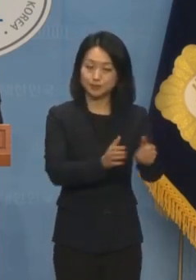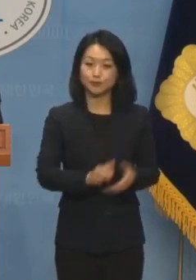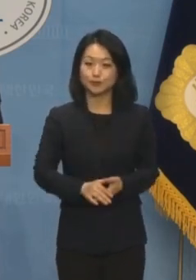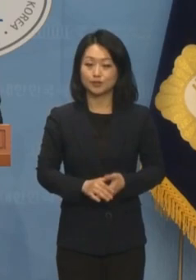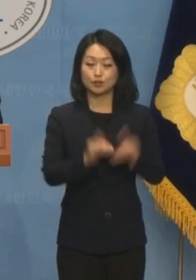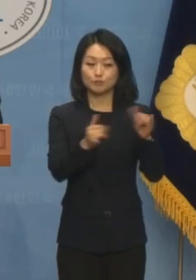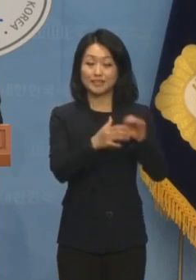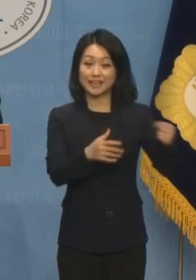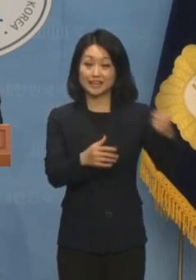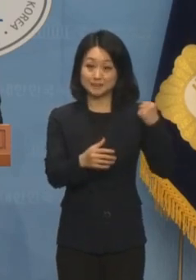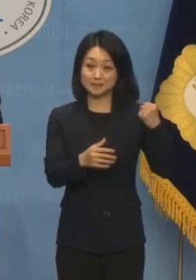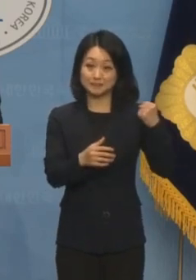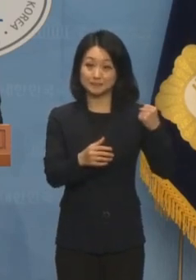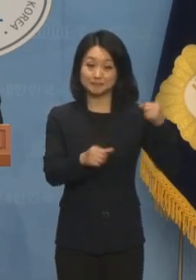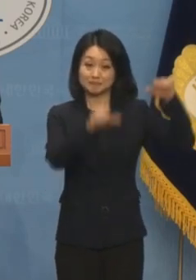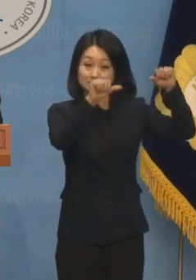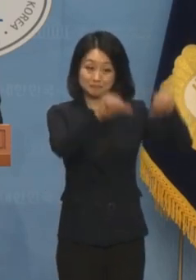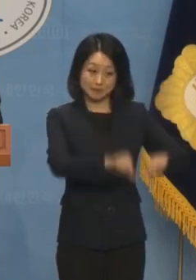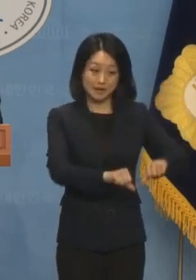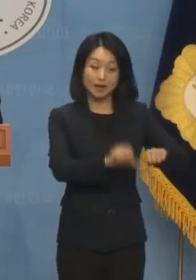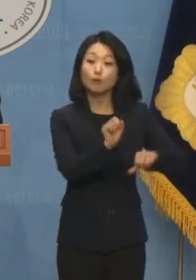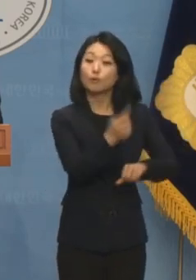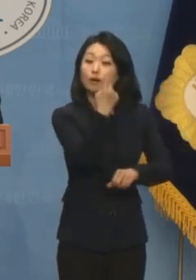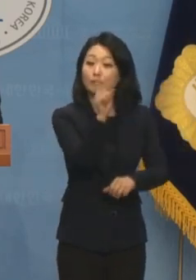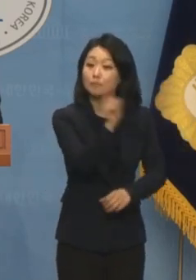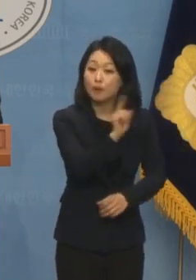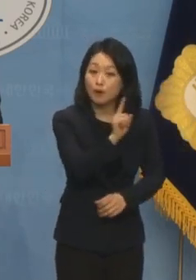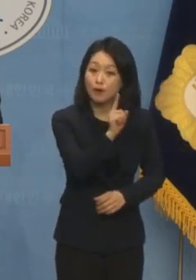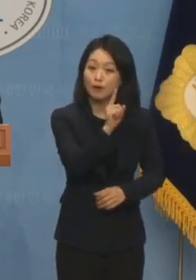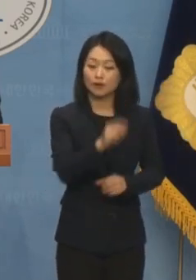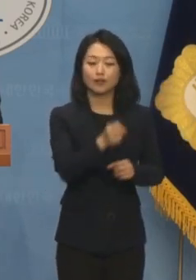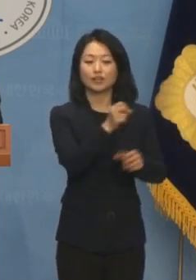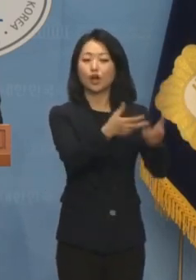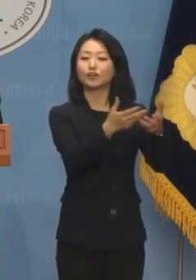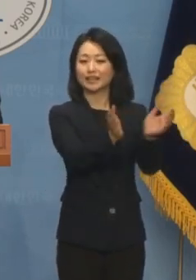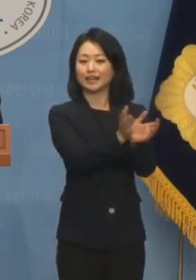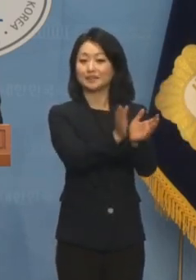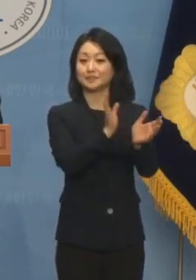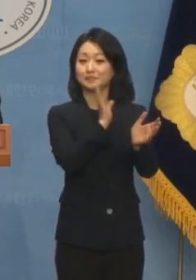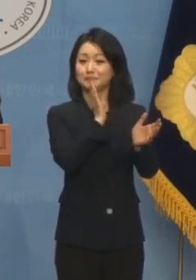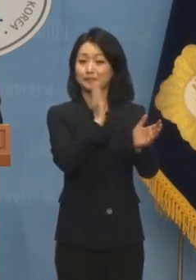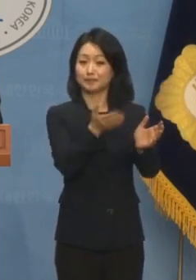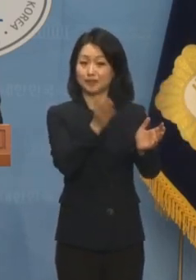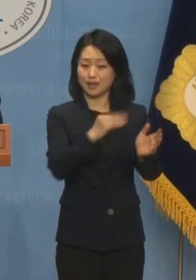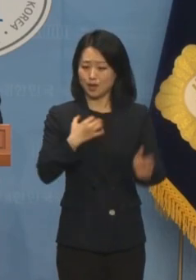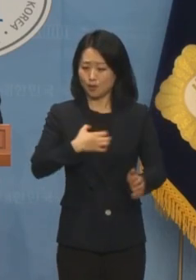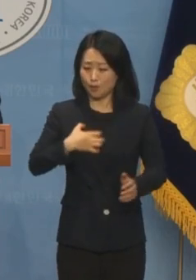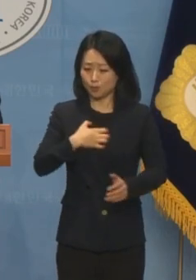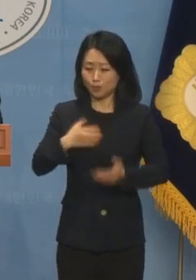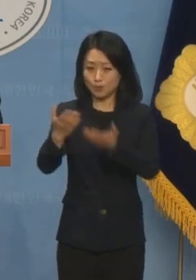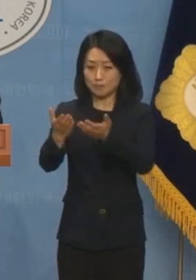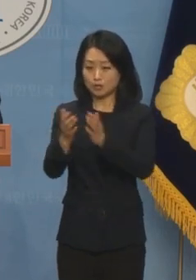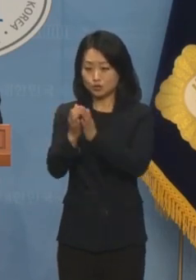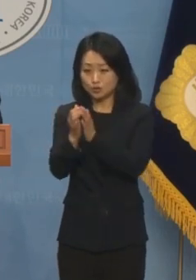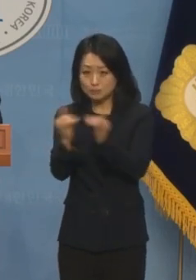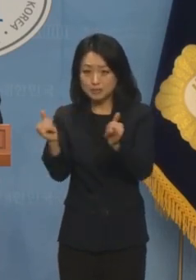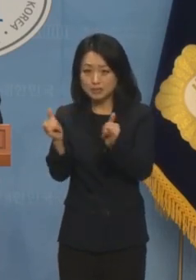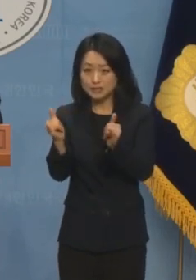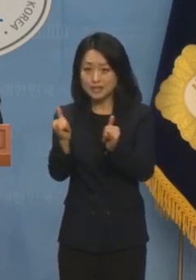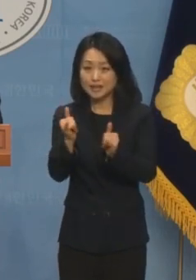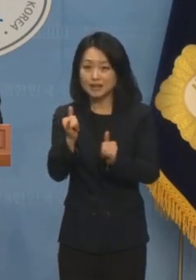총선에서 역대급 차이로 참패한 이유는 집권 여당임에도 고통을 겪는 국민의